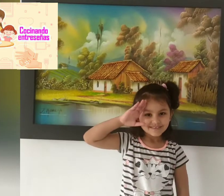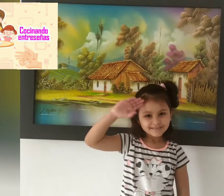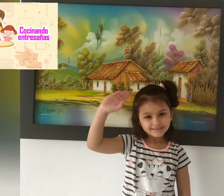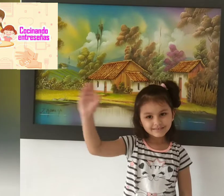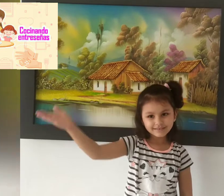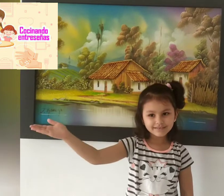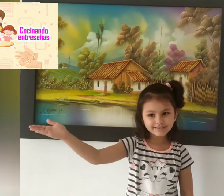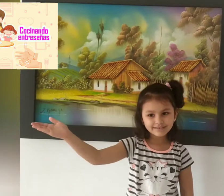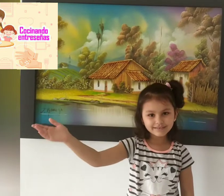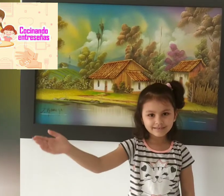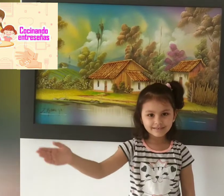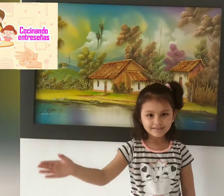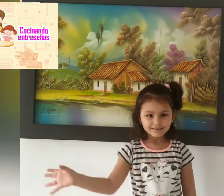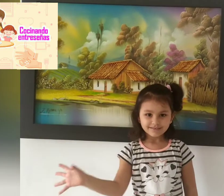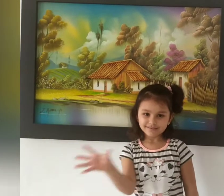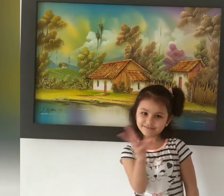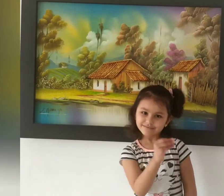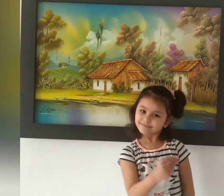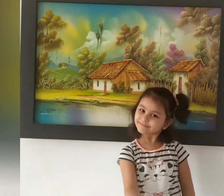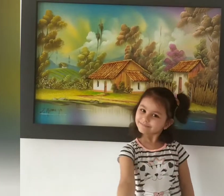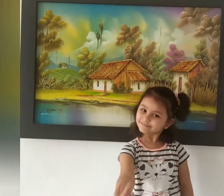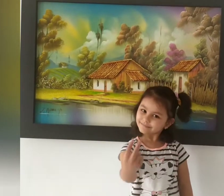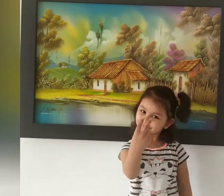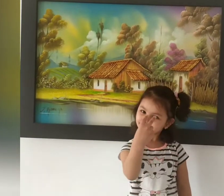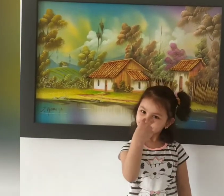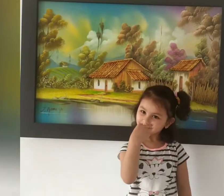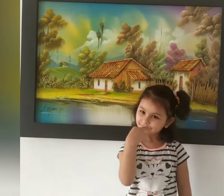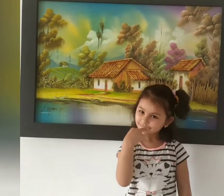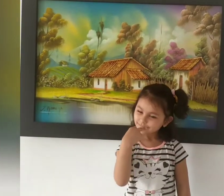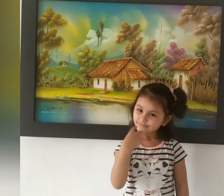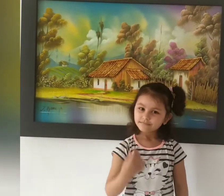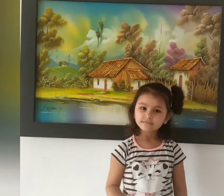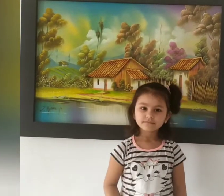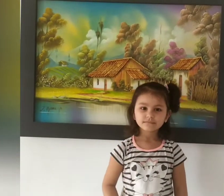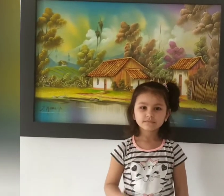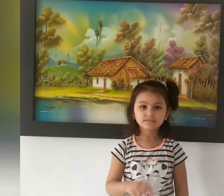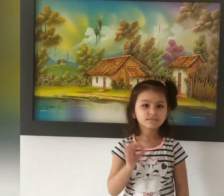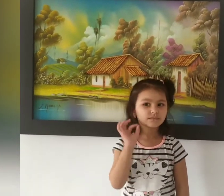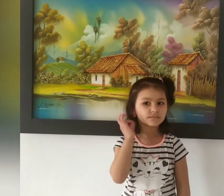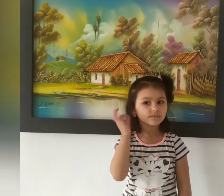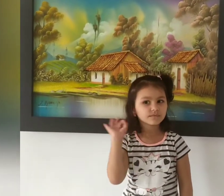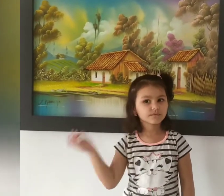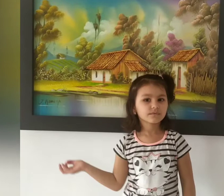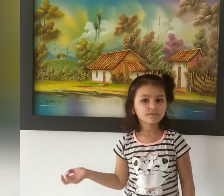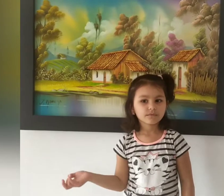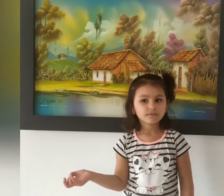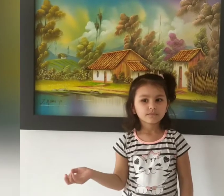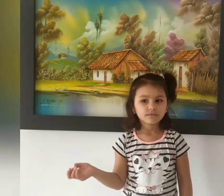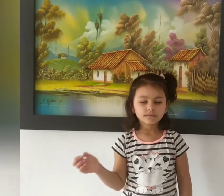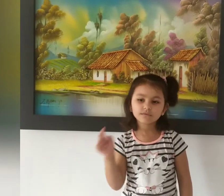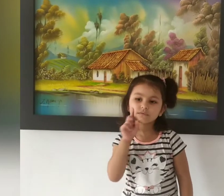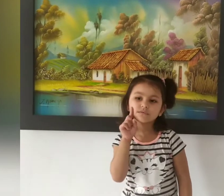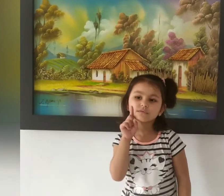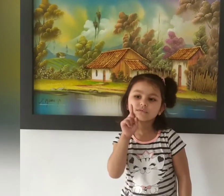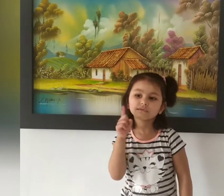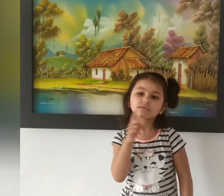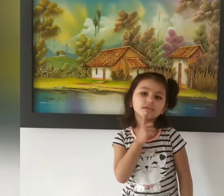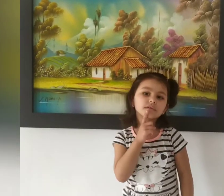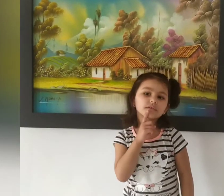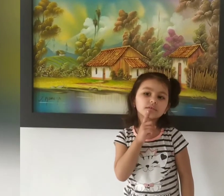¡Hola a todos los que nos ven, los oyentes y